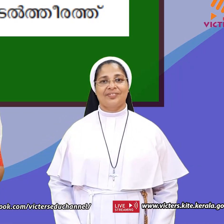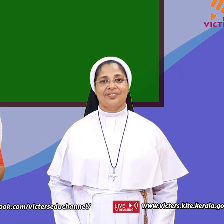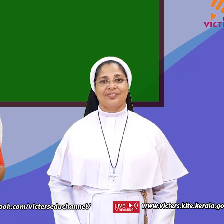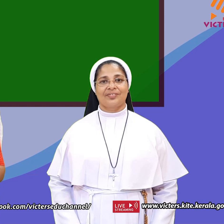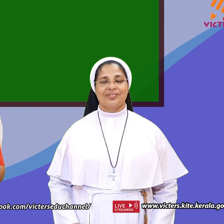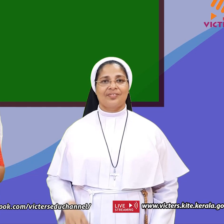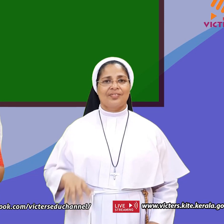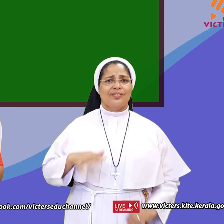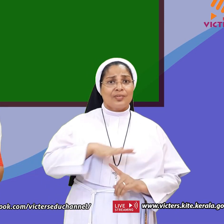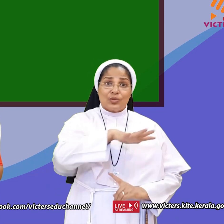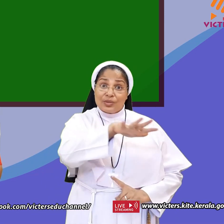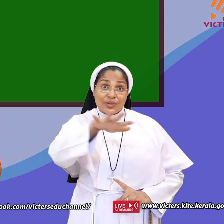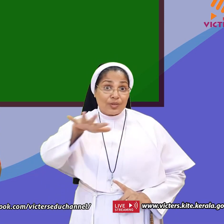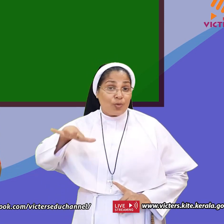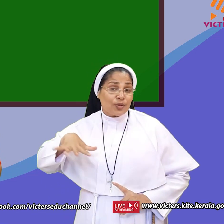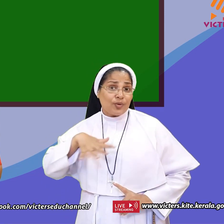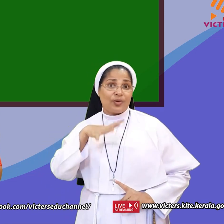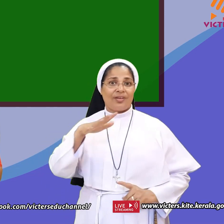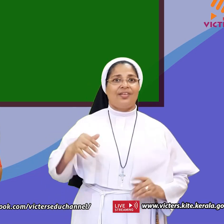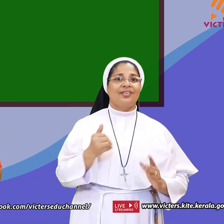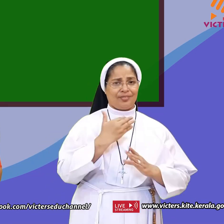സമൂഹത്തിന് വേണ്ടി പ്രവർത്തിച്ചതിന്